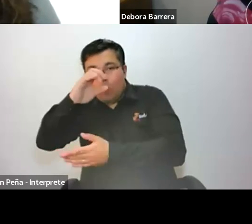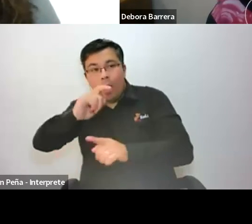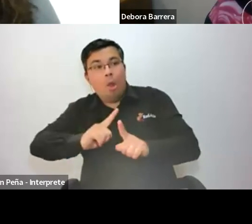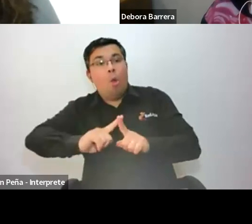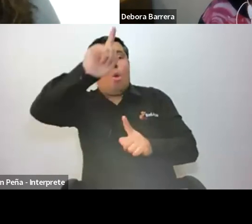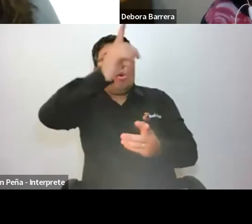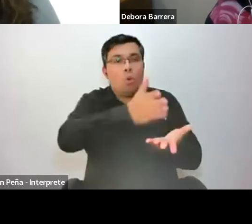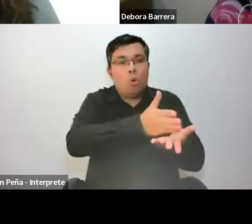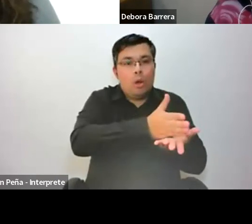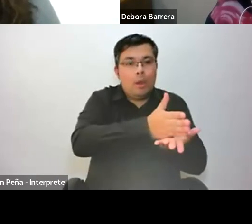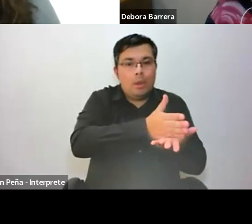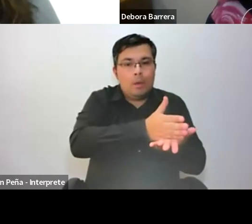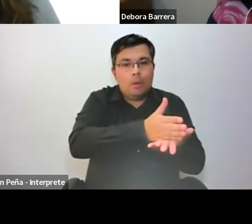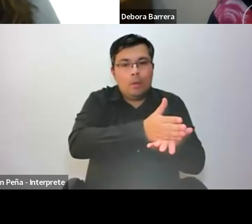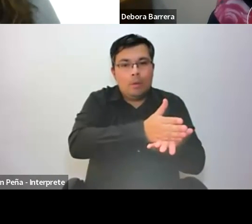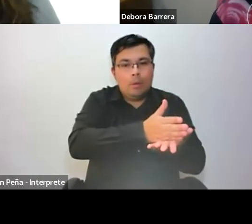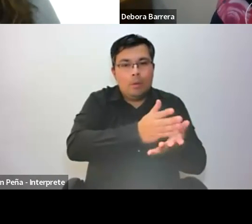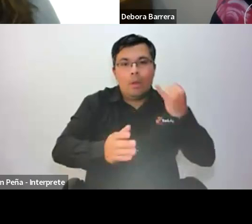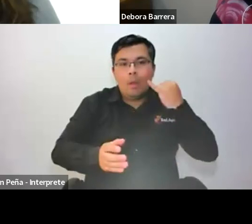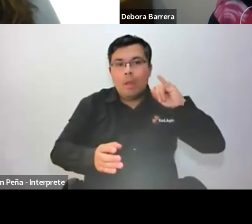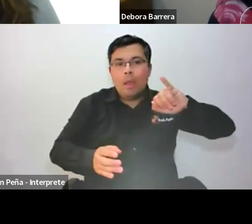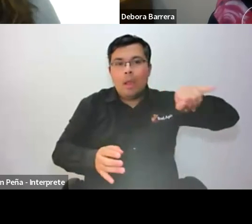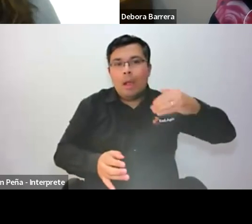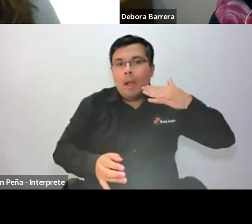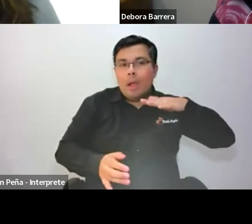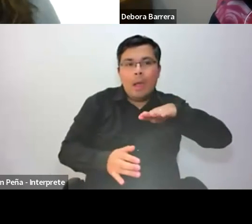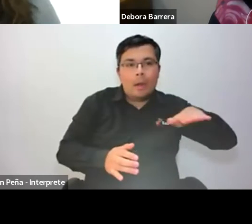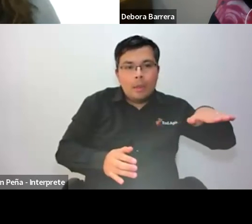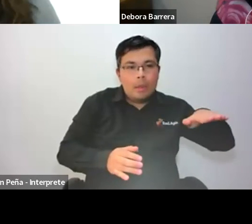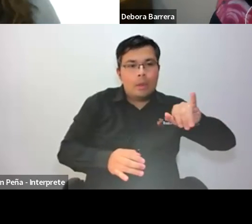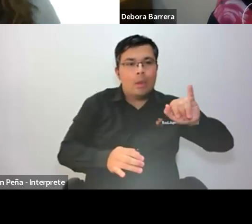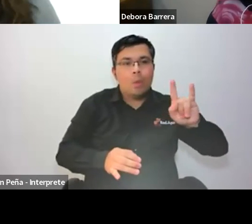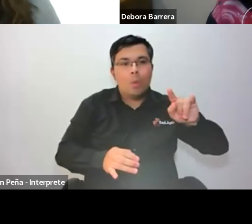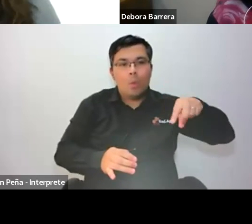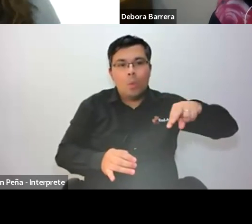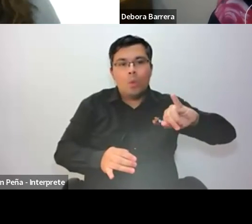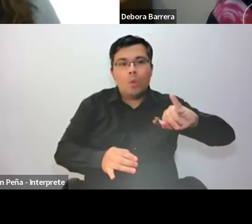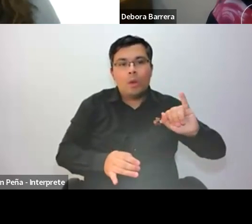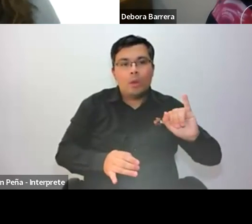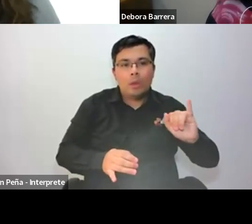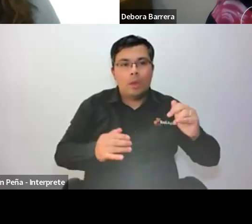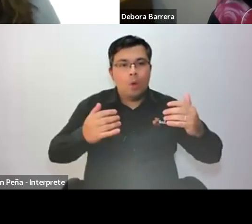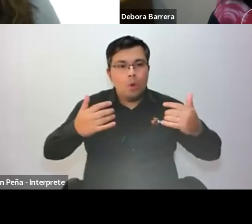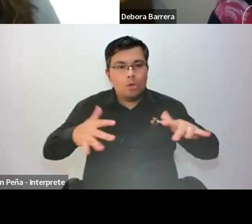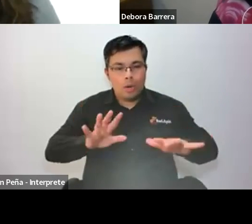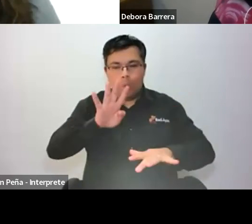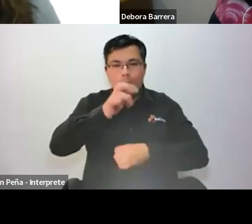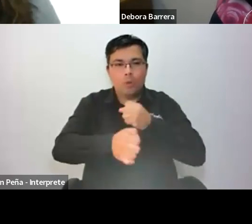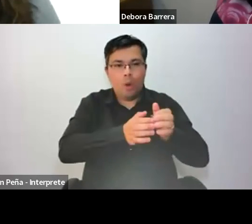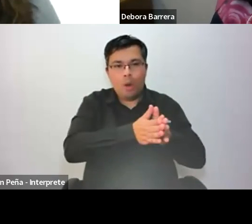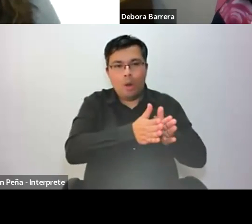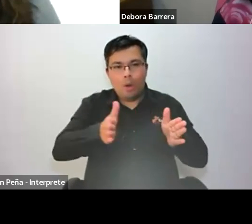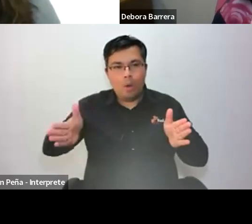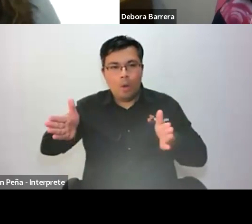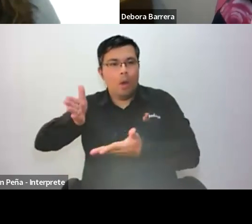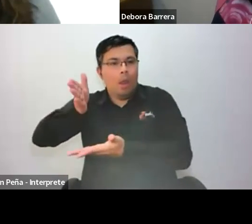establecimiento, ¿verdad? Jardín Junji, si ya tiene 4 años en una escuela, o se